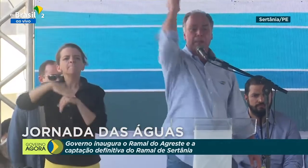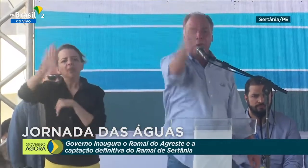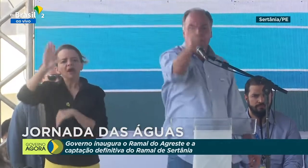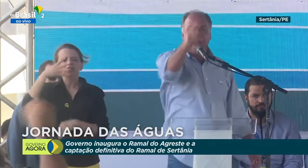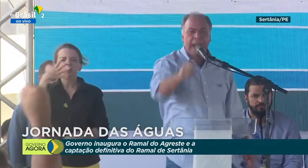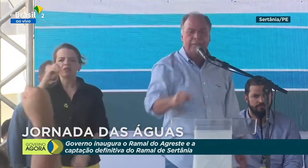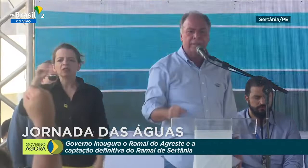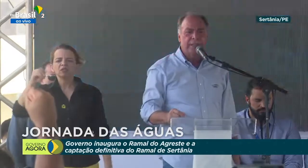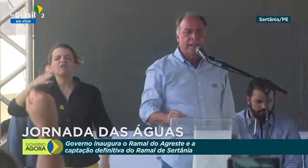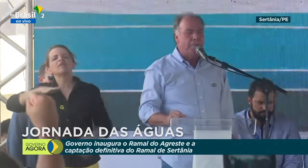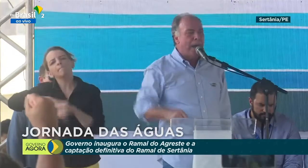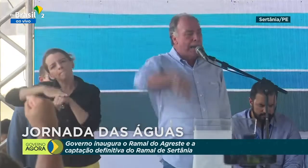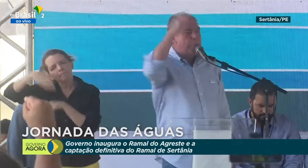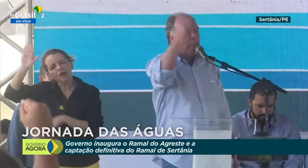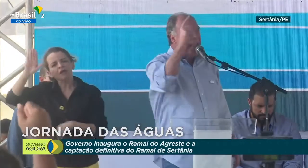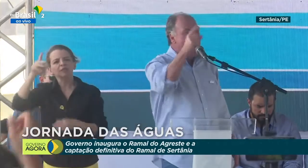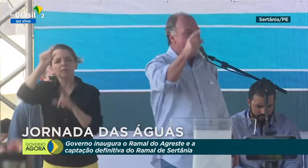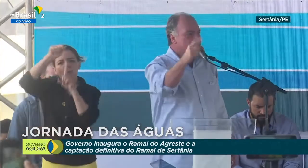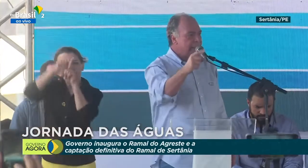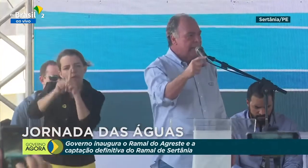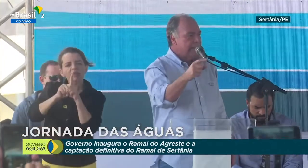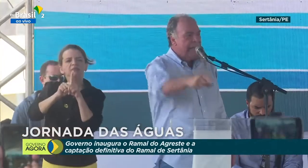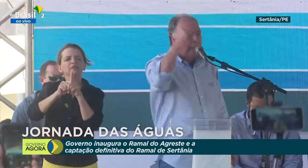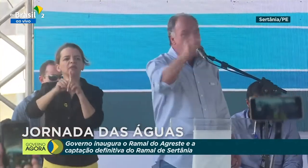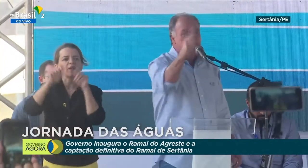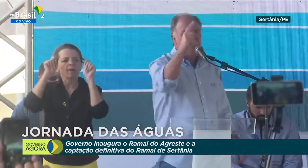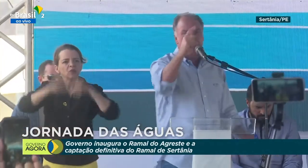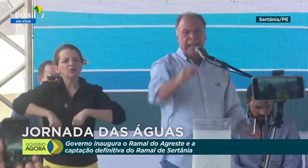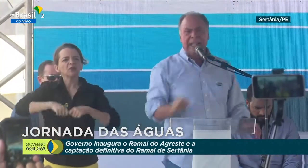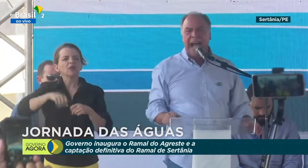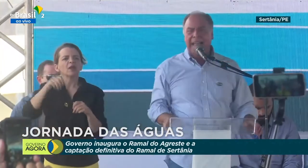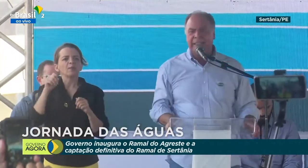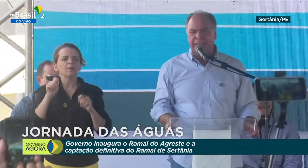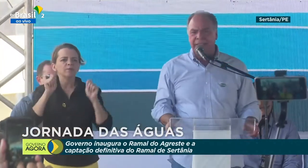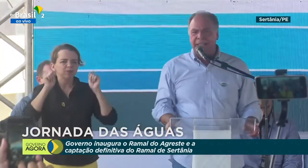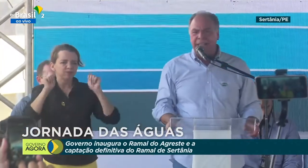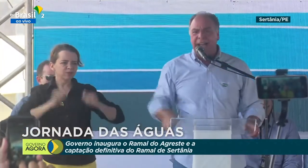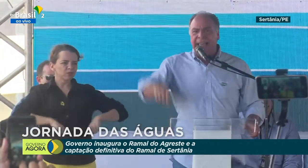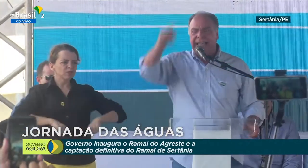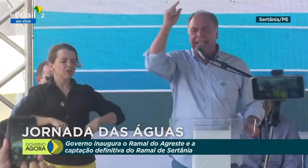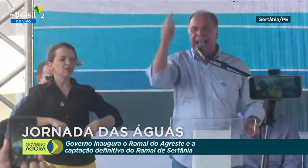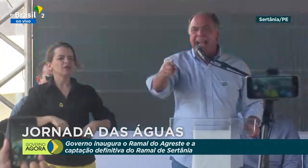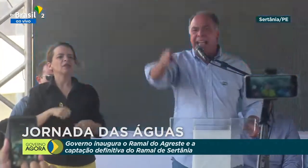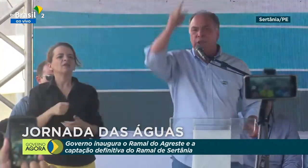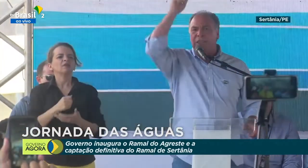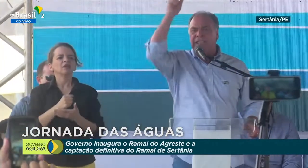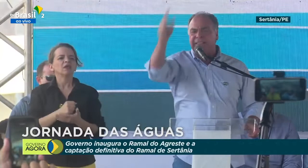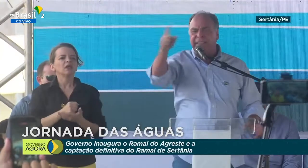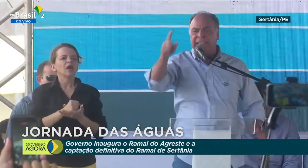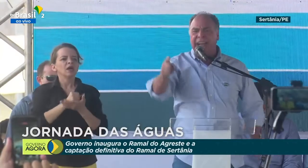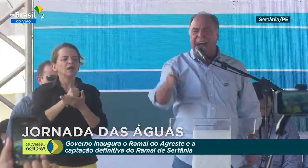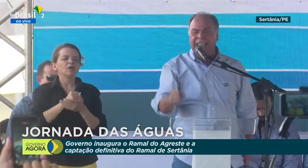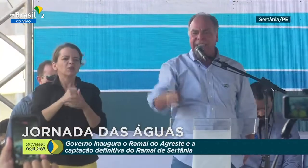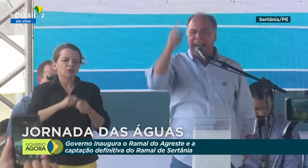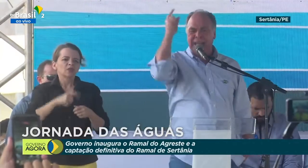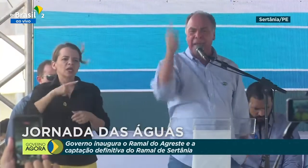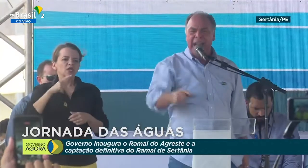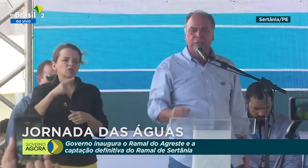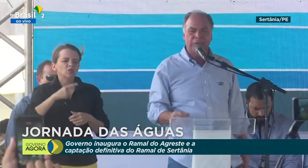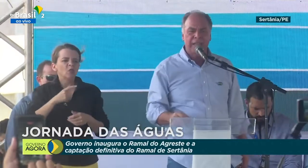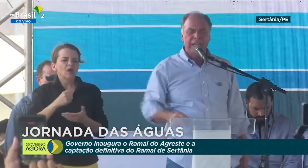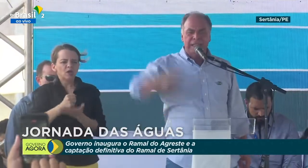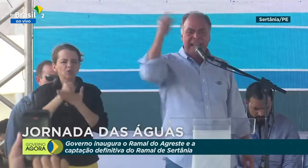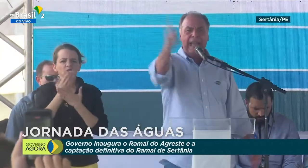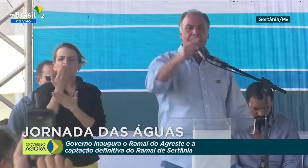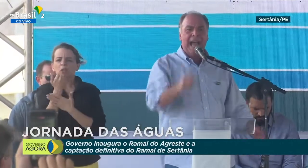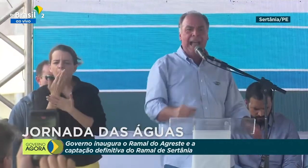R$ 400 por mês para poder ter a possibilidade de atender às suas necessidades de